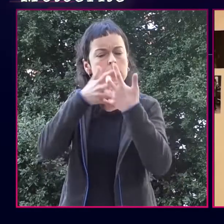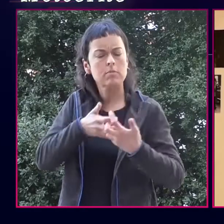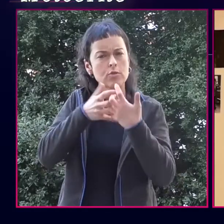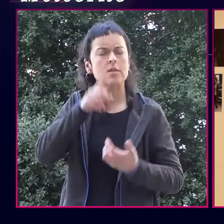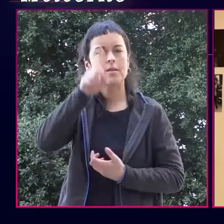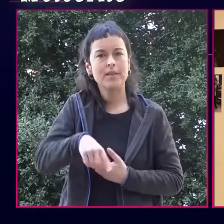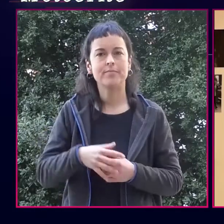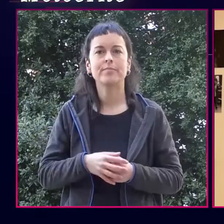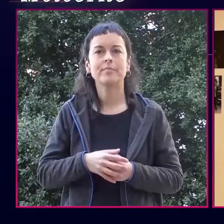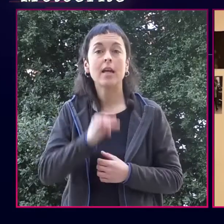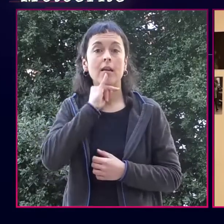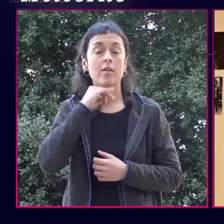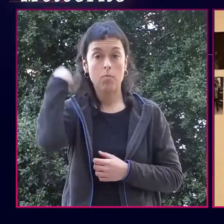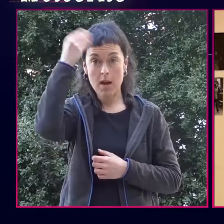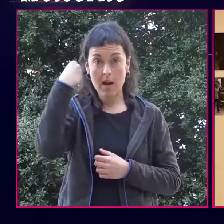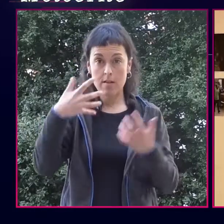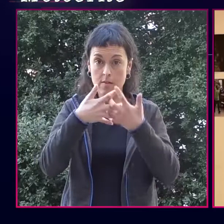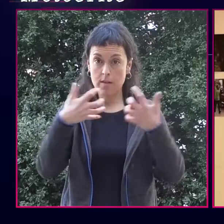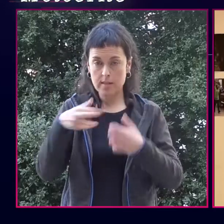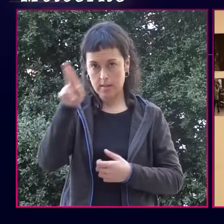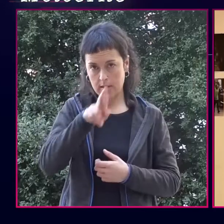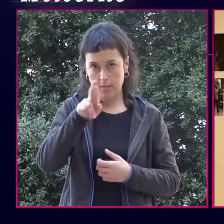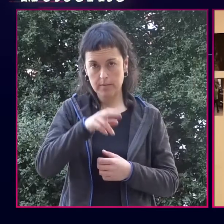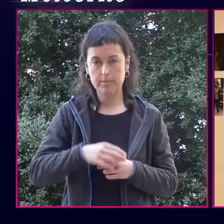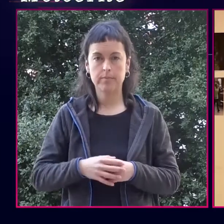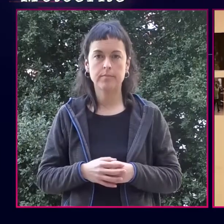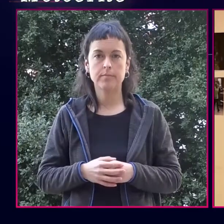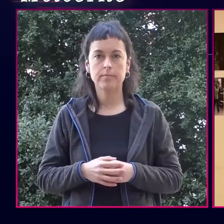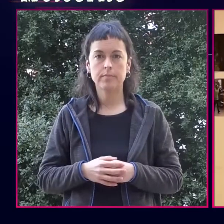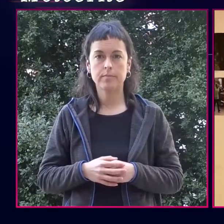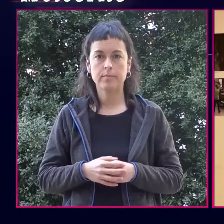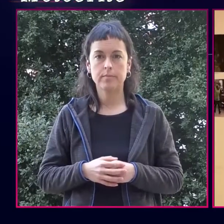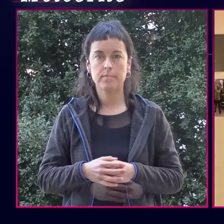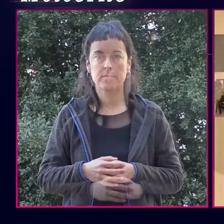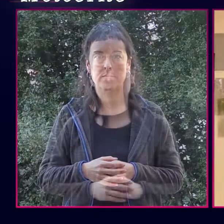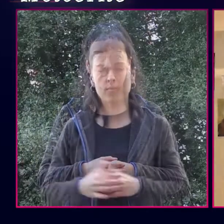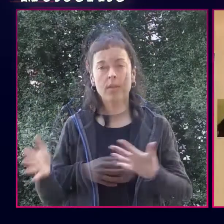lucha. Magrebiets, adiplaz nahtzahnaia, gznalkunu jadra.